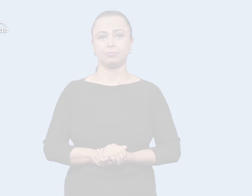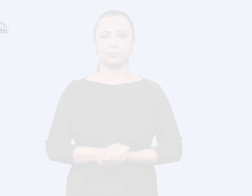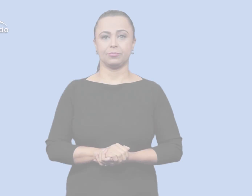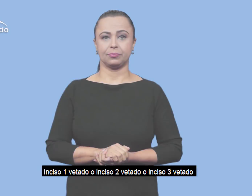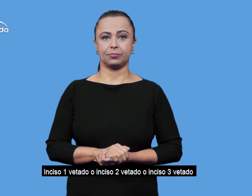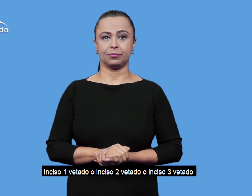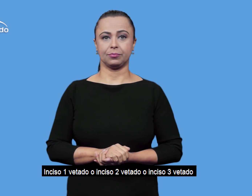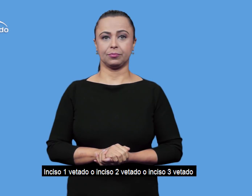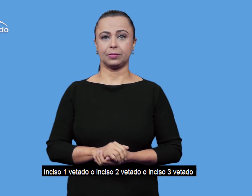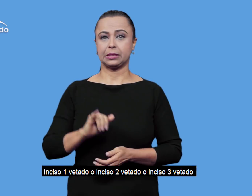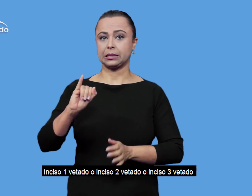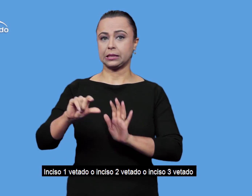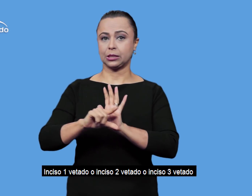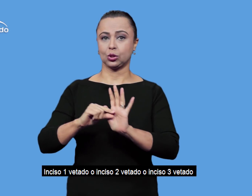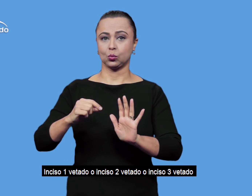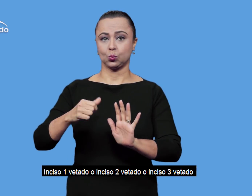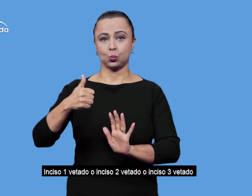inciso 1 vetado